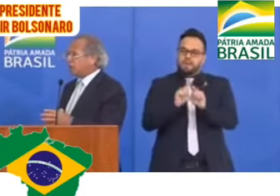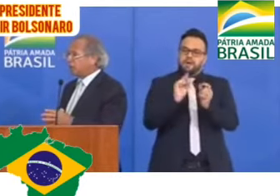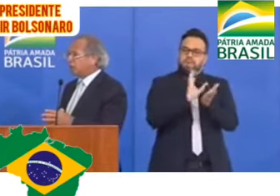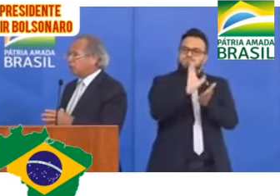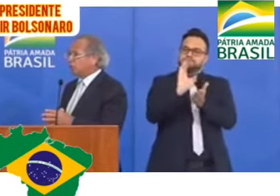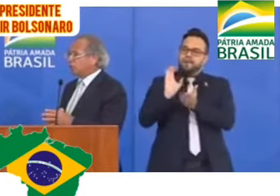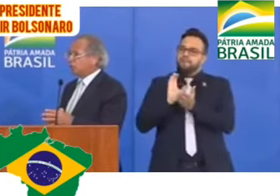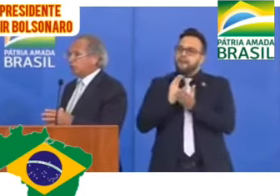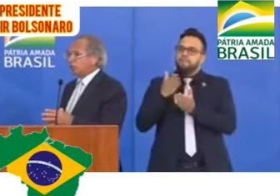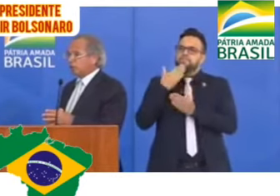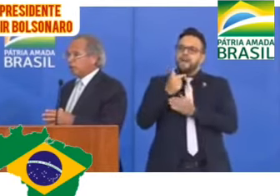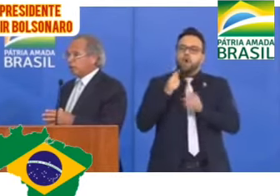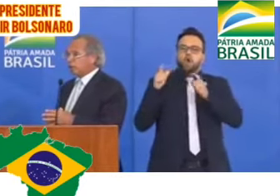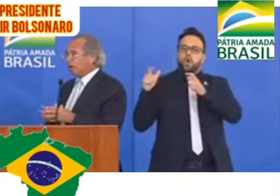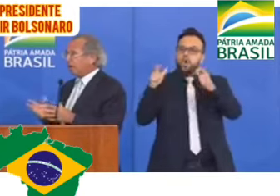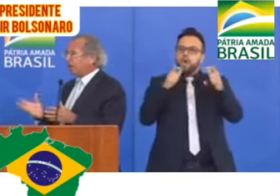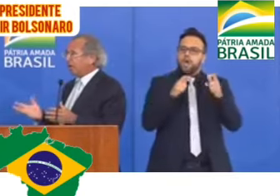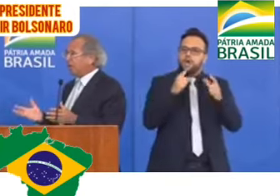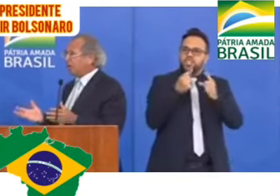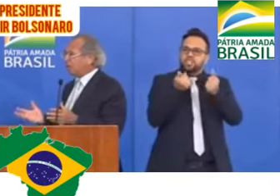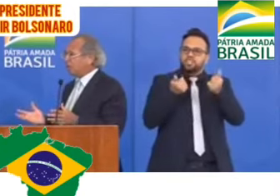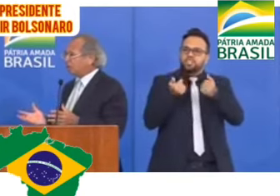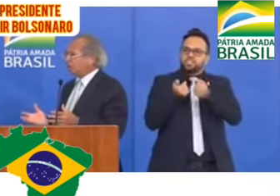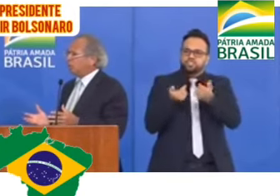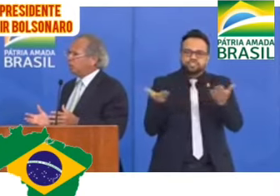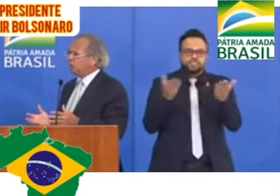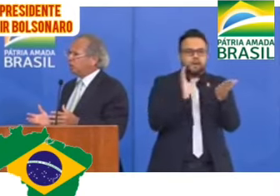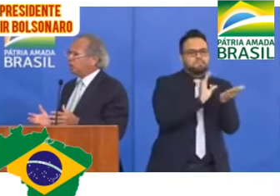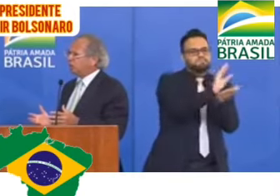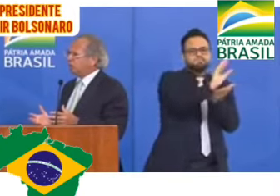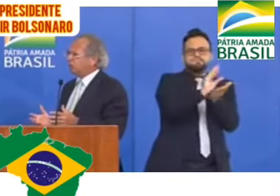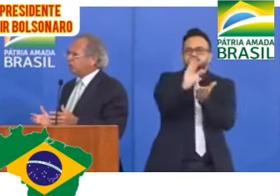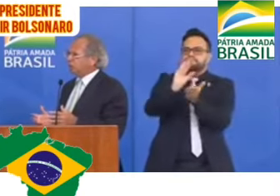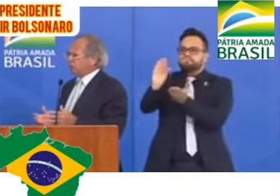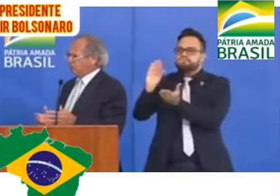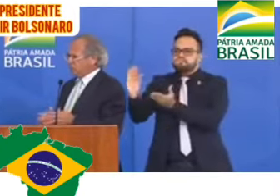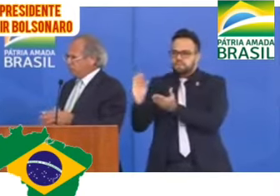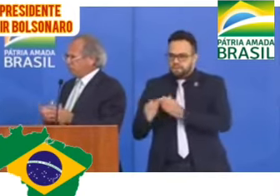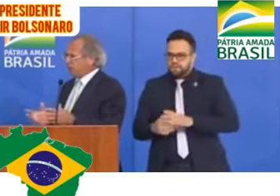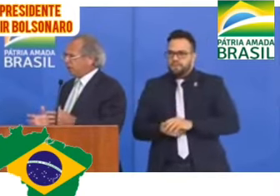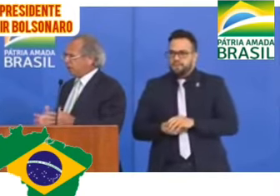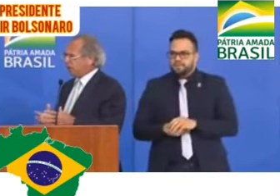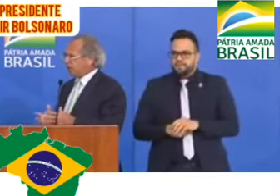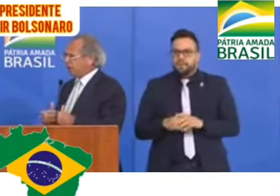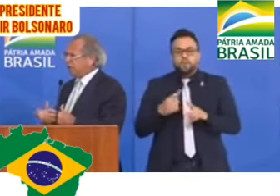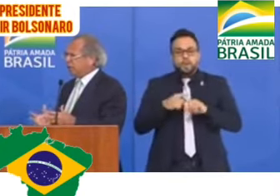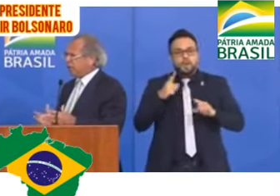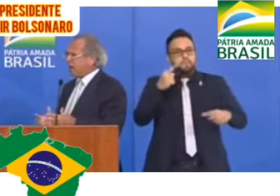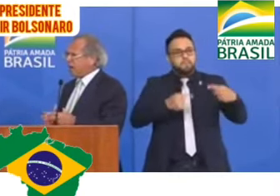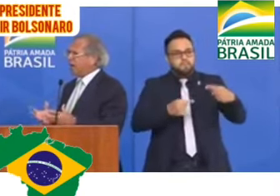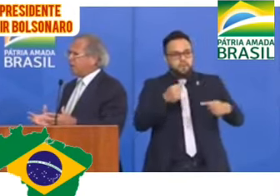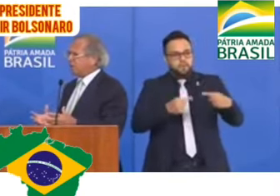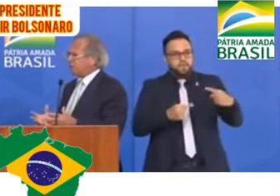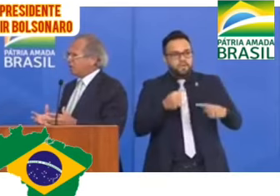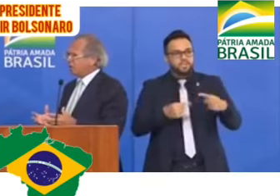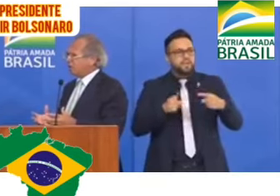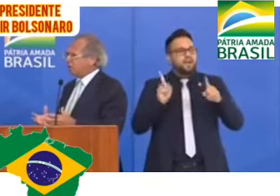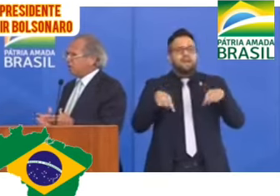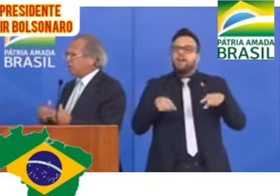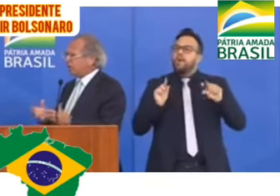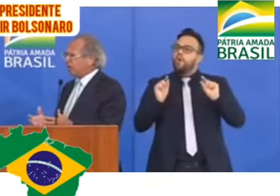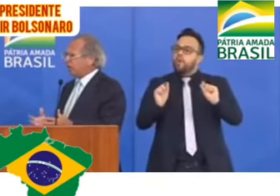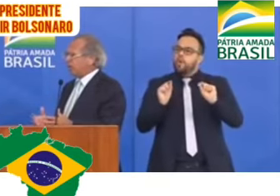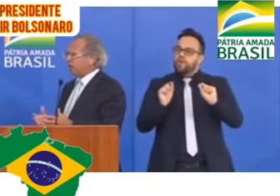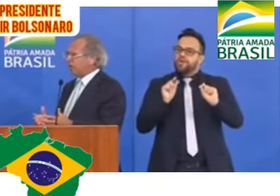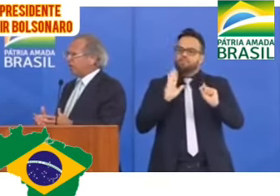melhor alocação de recursos públicos, que é a verdadeira vocação da política, não é? A política é exatamente a arte